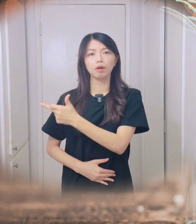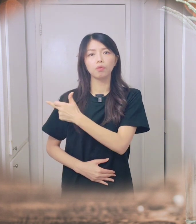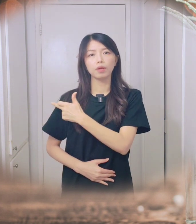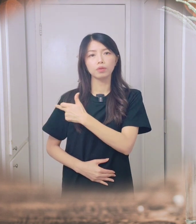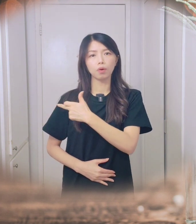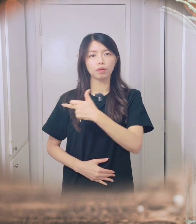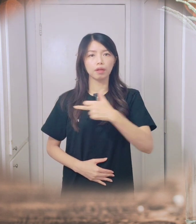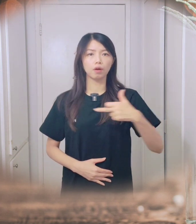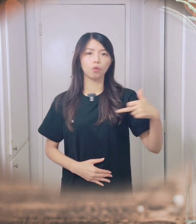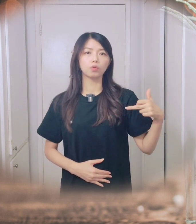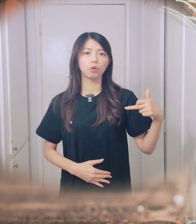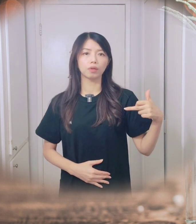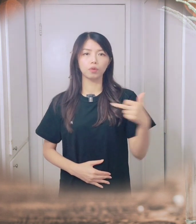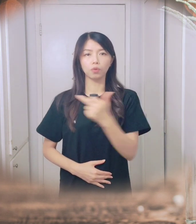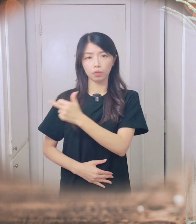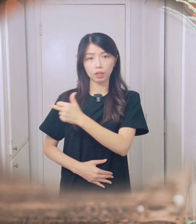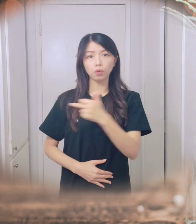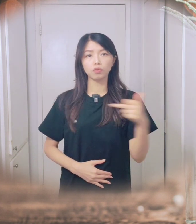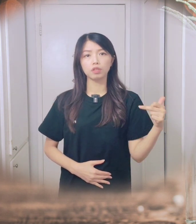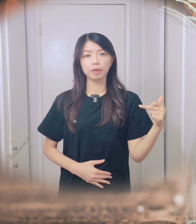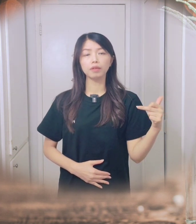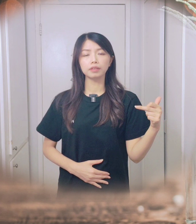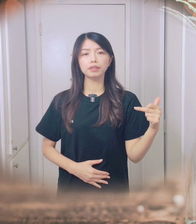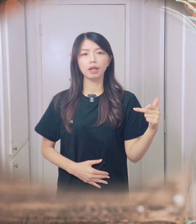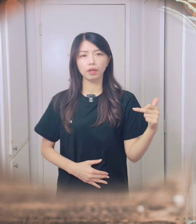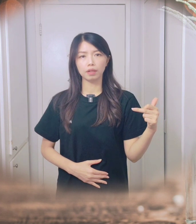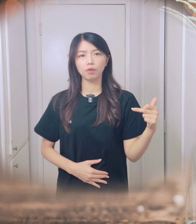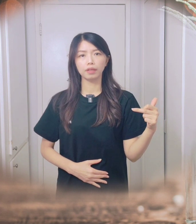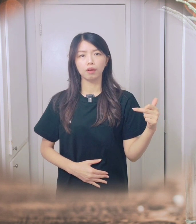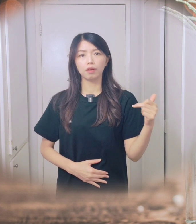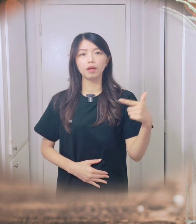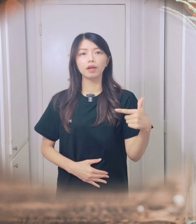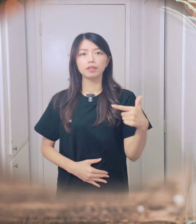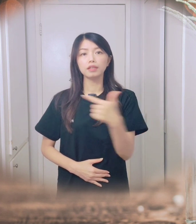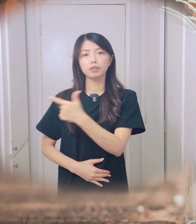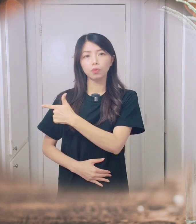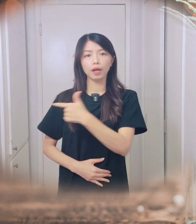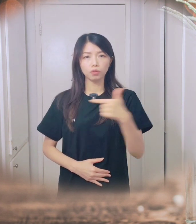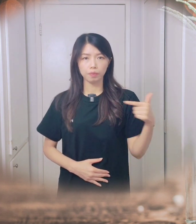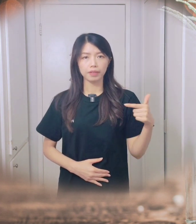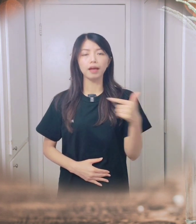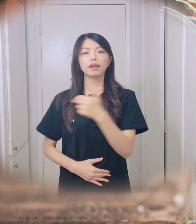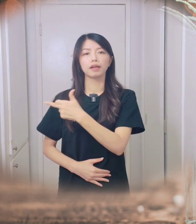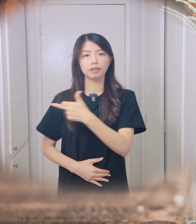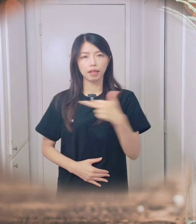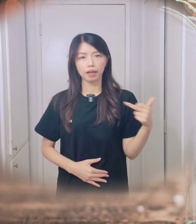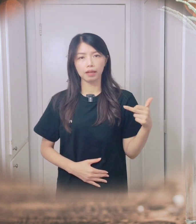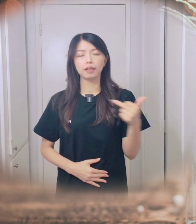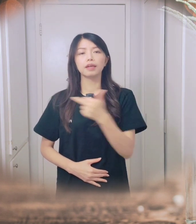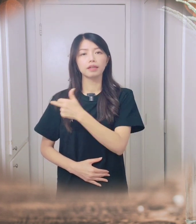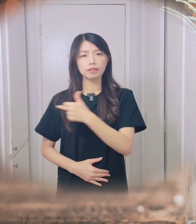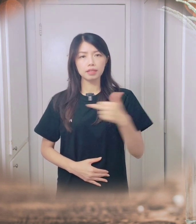하셔서 왼쪽 어깨에서 오른쪽 어깨로 이동해 주시면 크다라고 하는 데의 수어가 돼요. 니은으로 하셔도 됩니다.